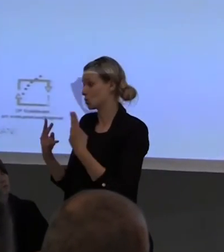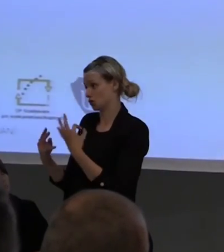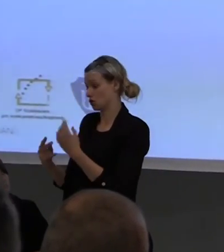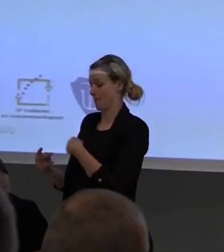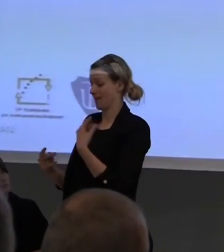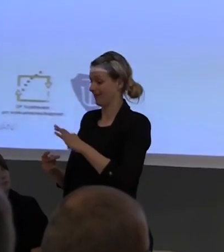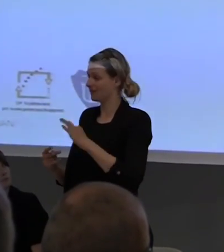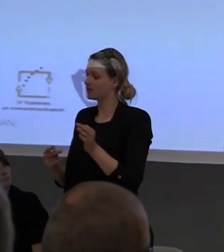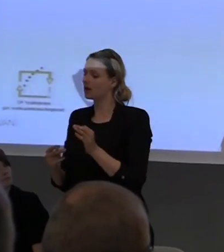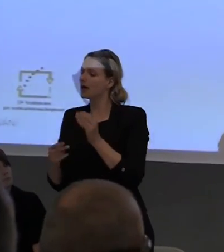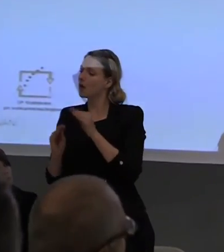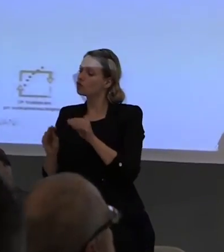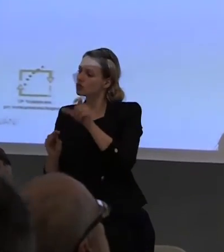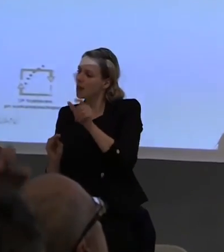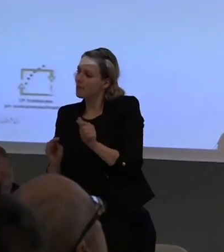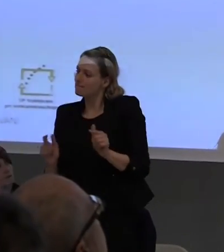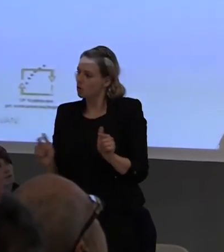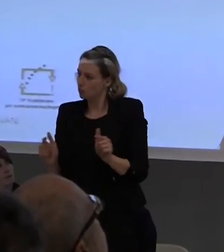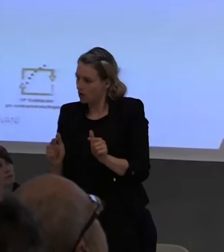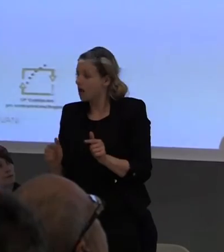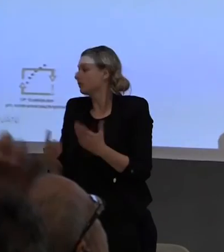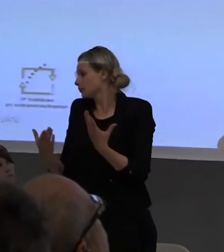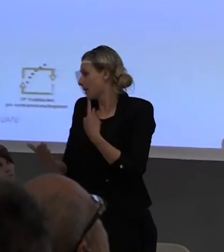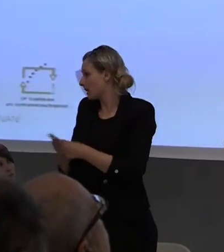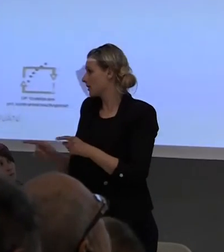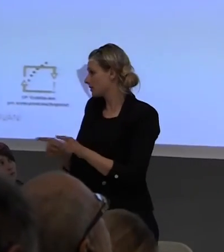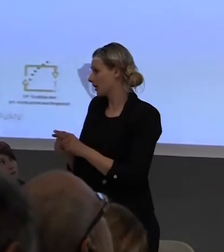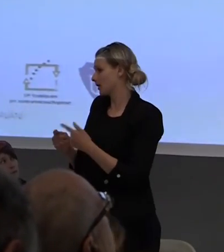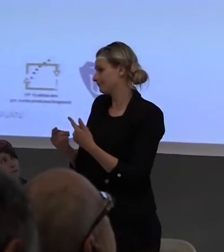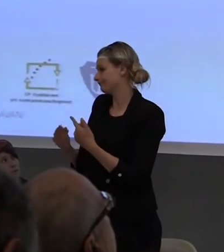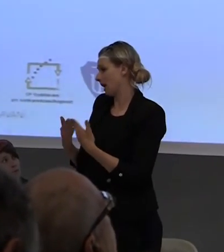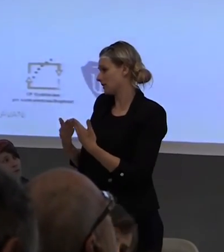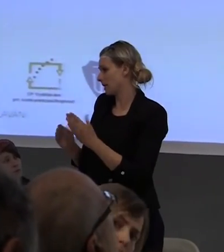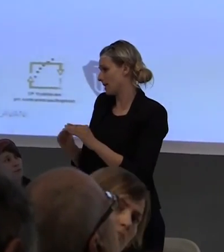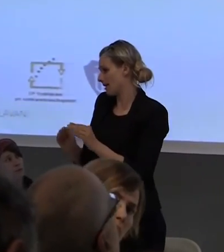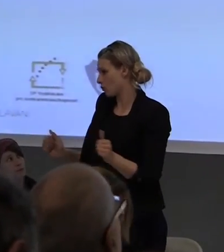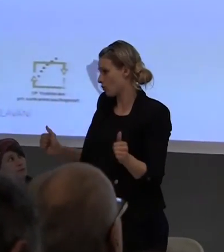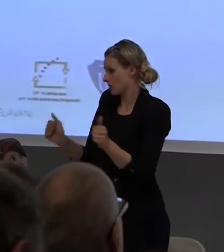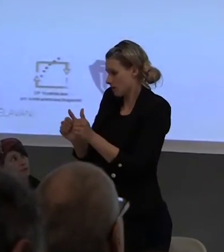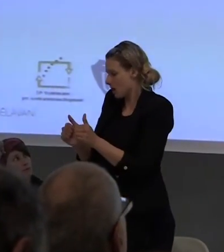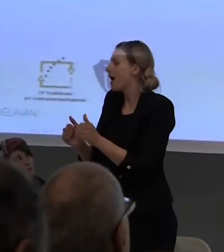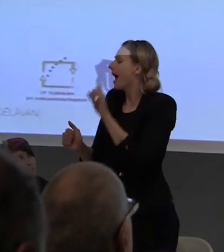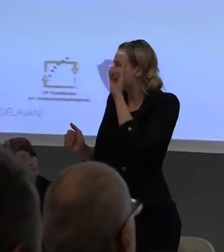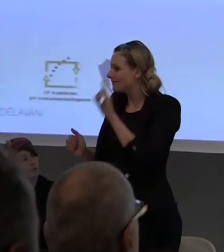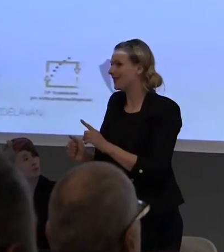to znamená včetně i asistenta pedagoga, jakkoliv jsou s tím